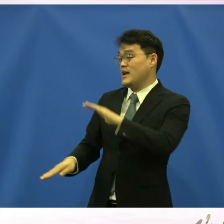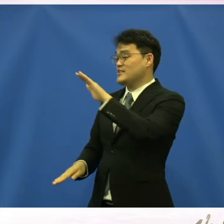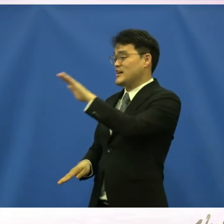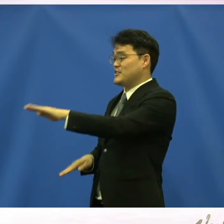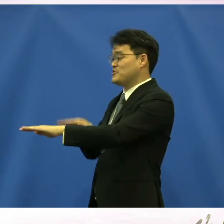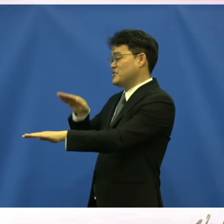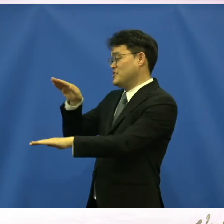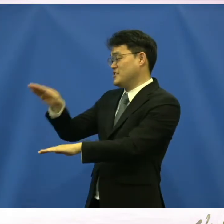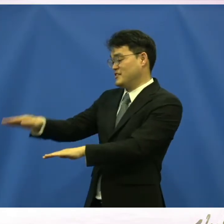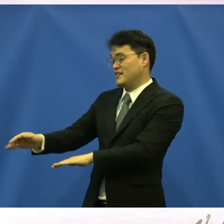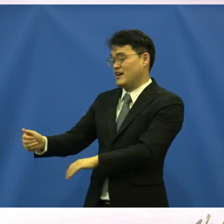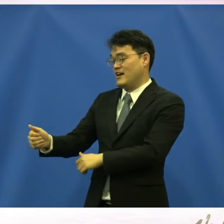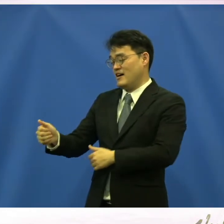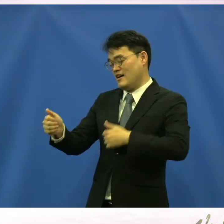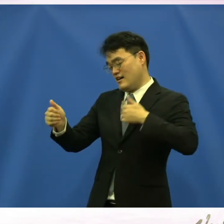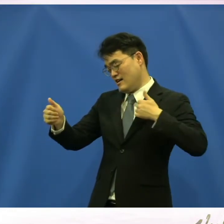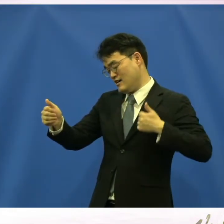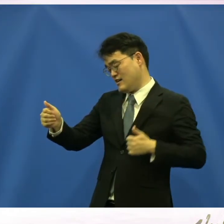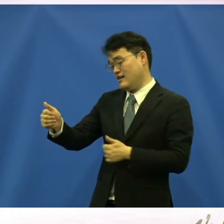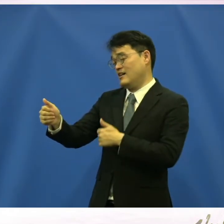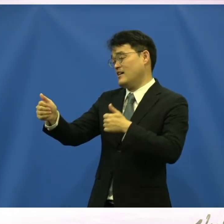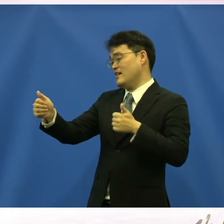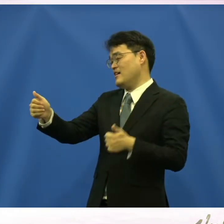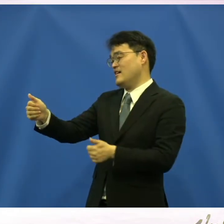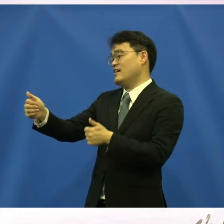주님 발자취